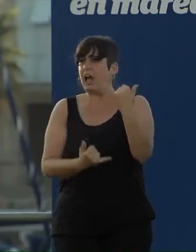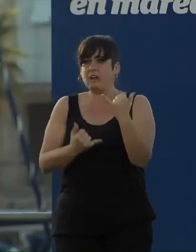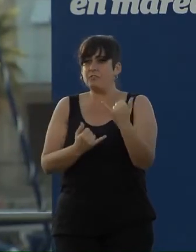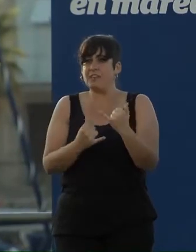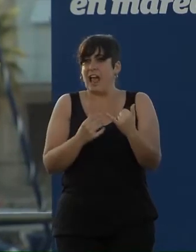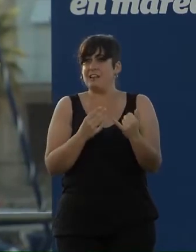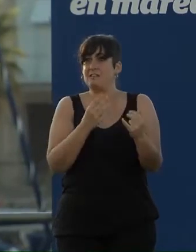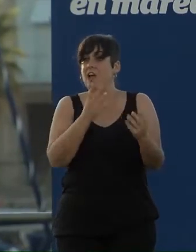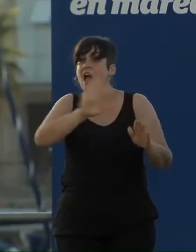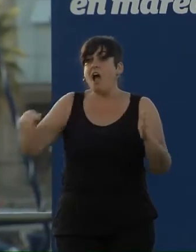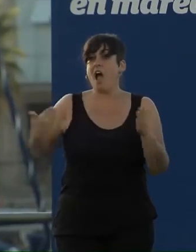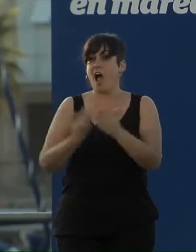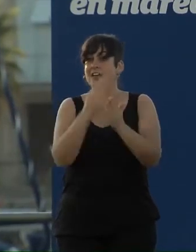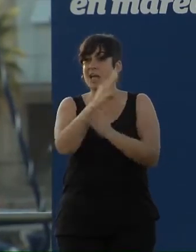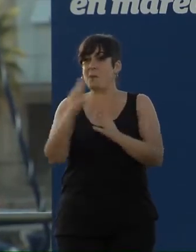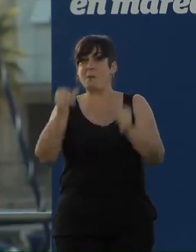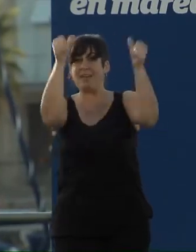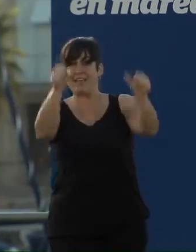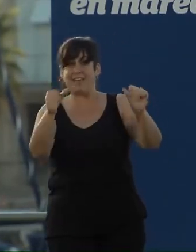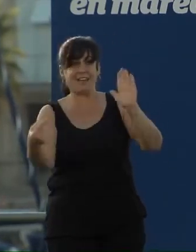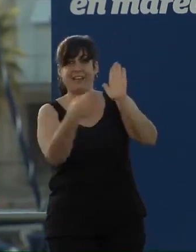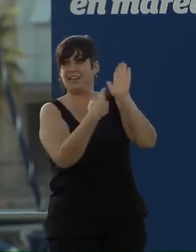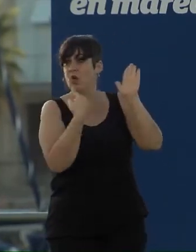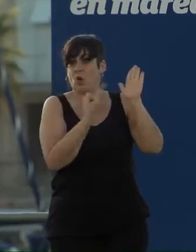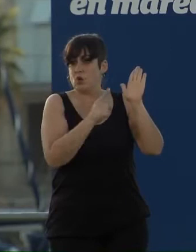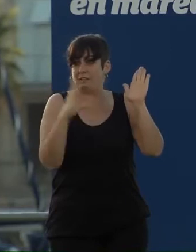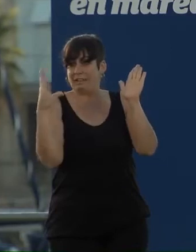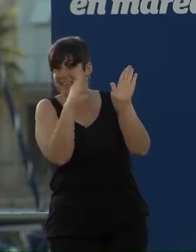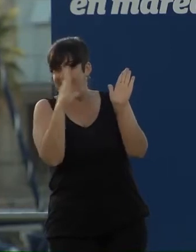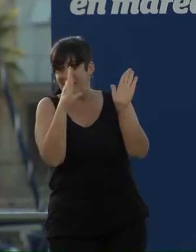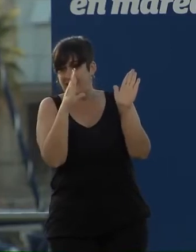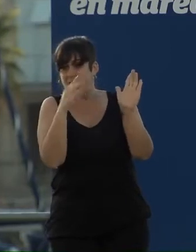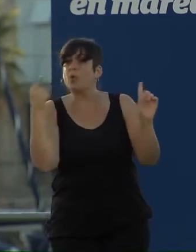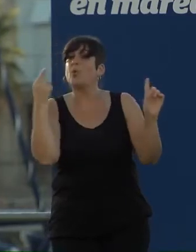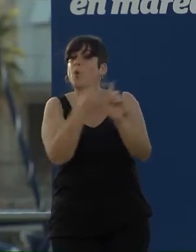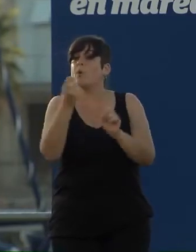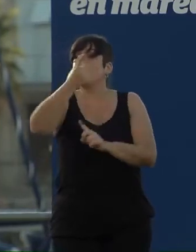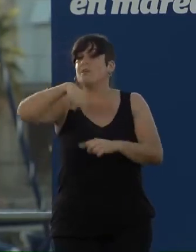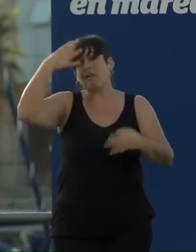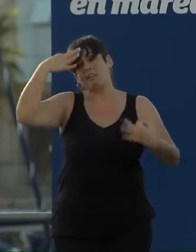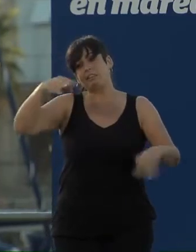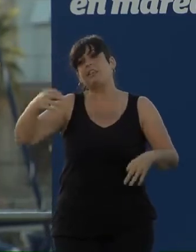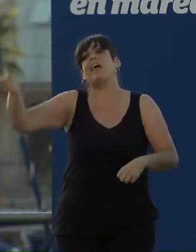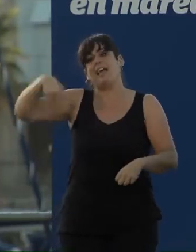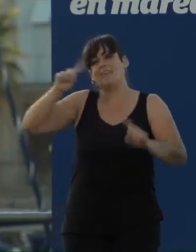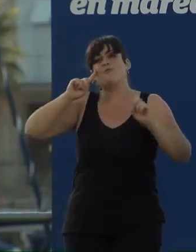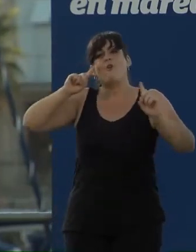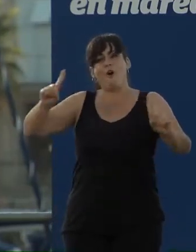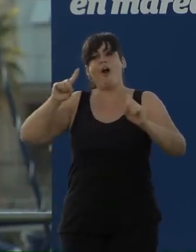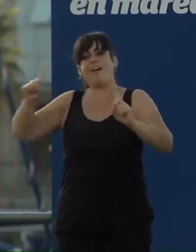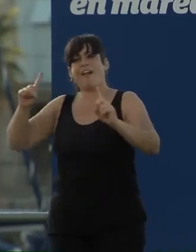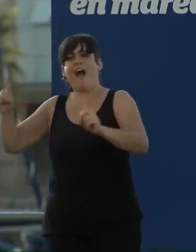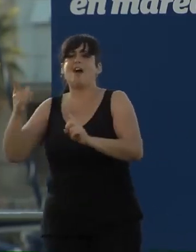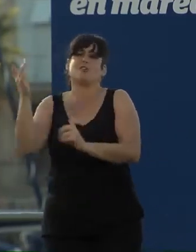así popular para os que son partio de agt que son partio de Rita